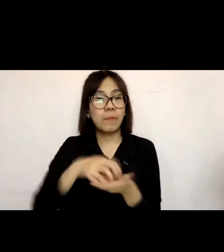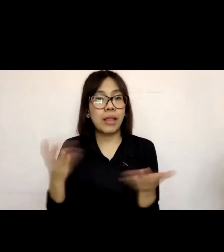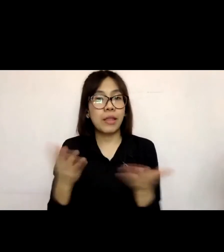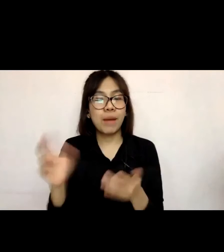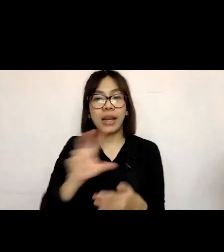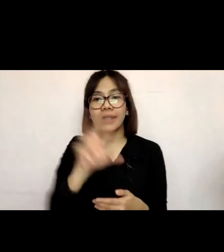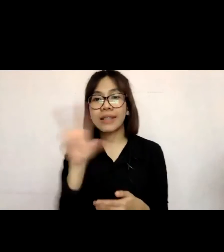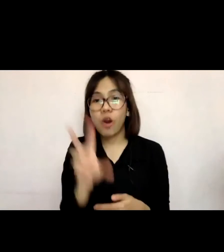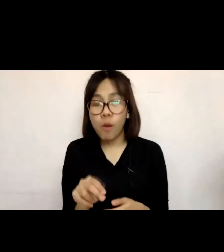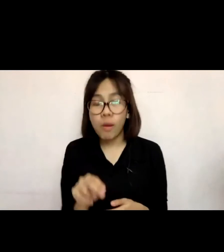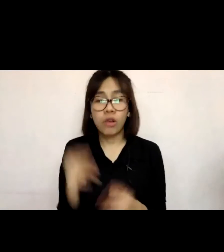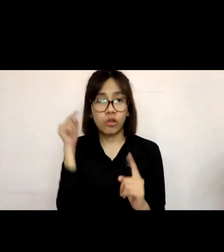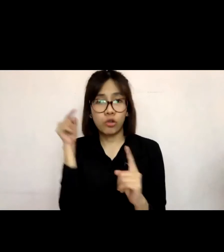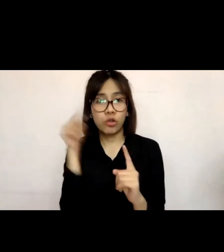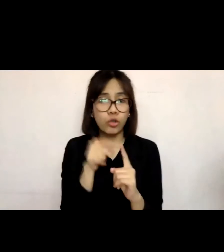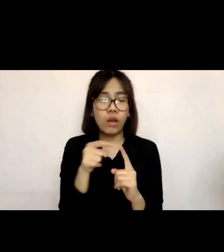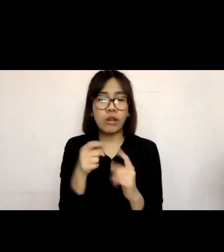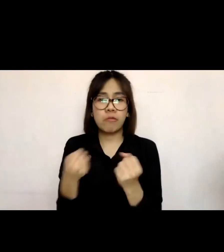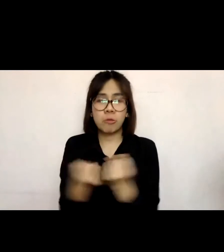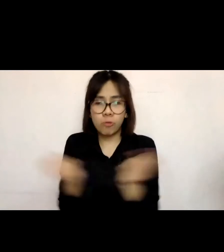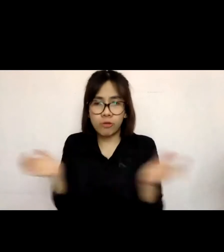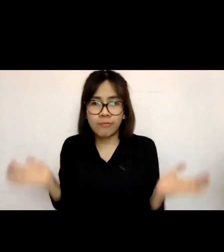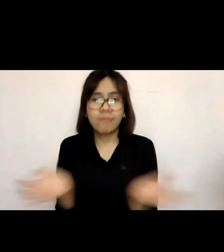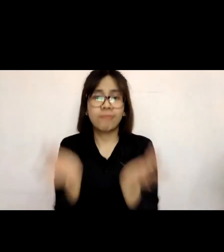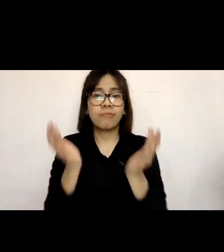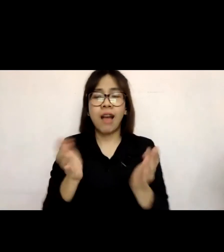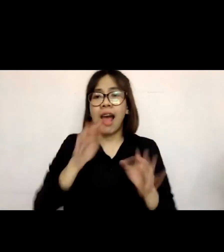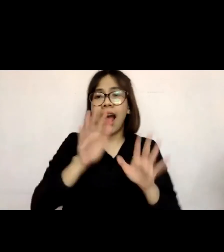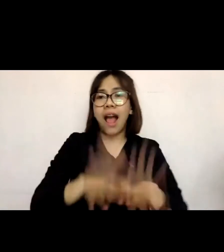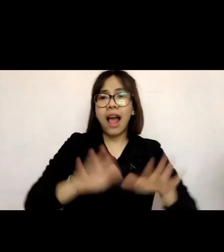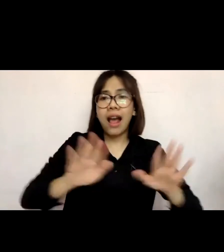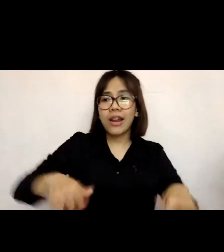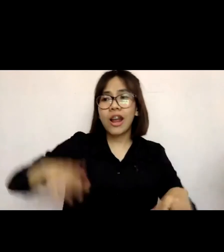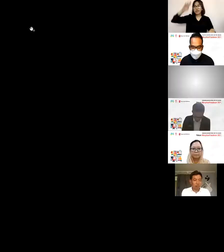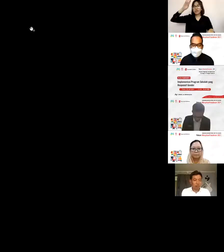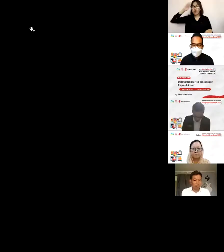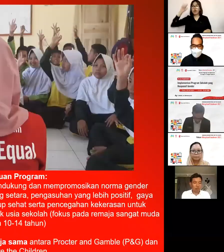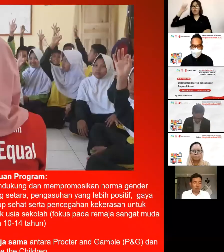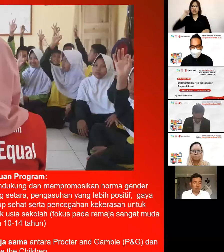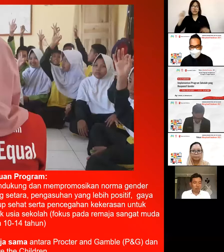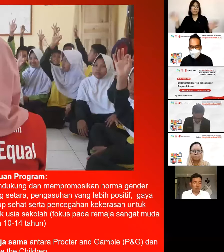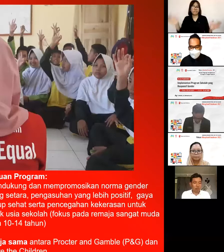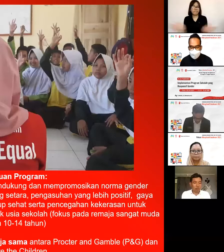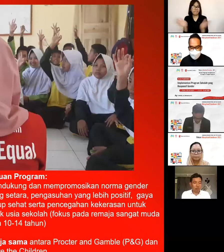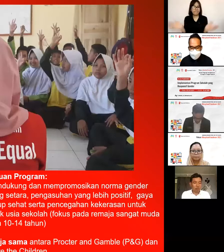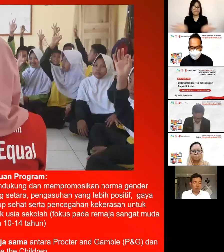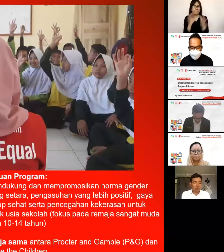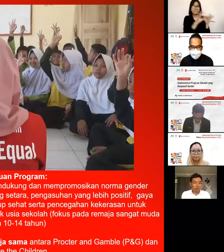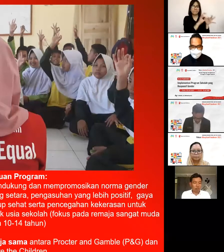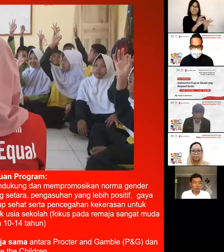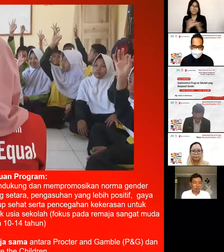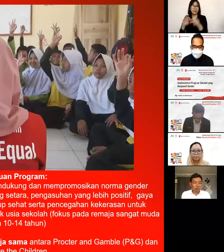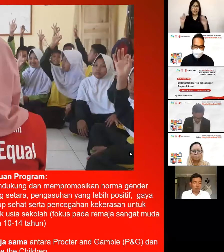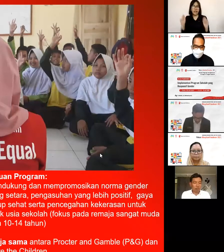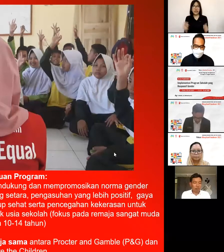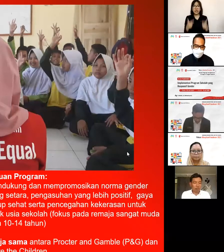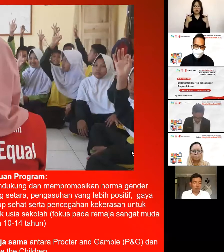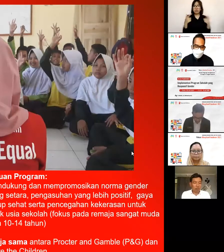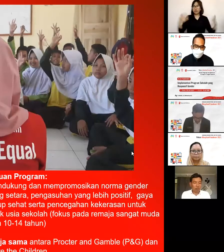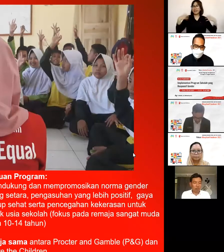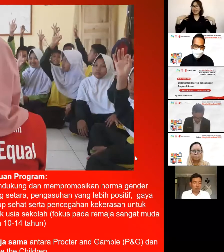dan mempromosikan norma gender yang setara, pengasuhan yang lebih positif, gaya hidup sehat,